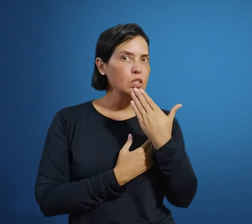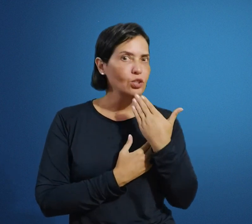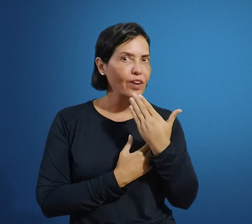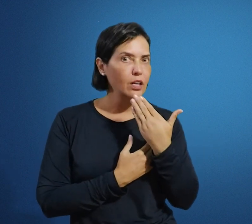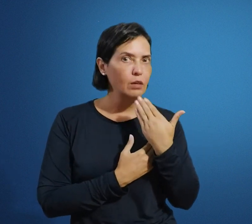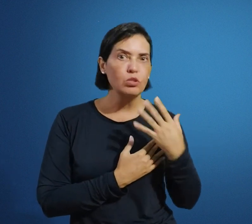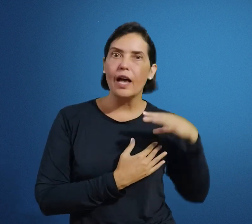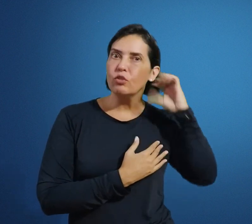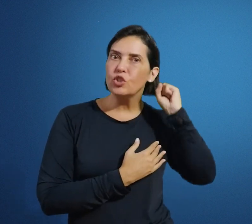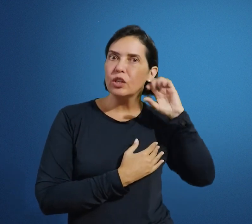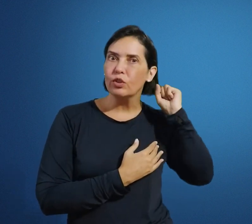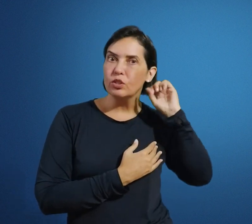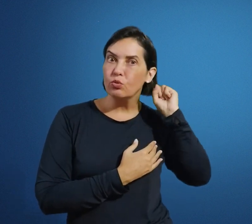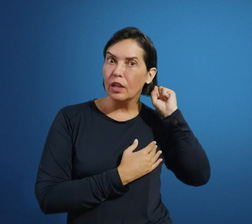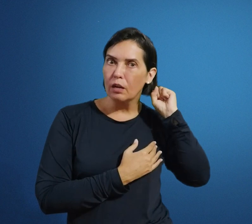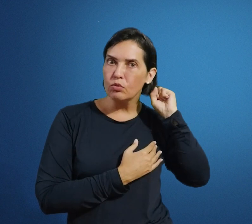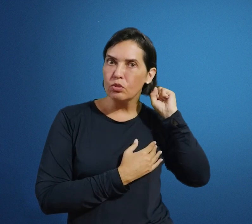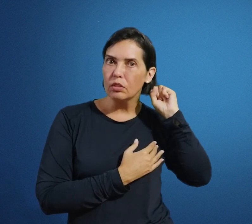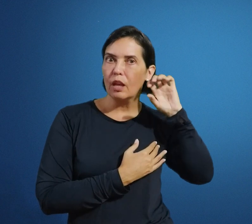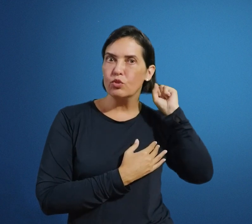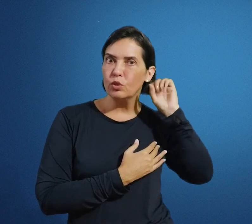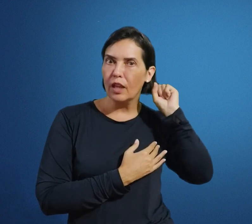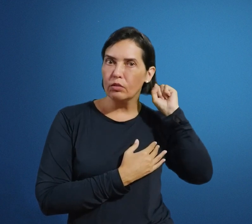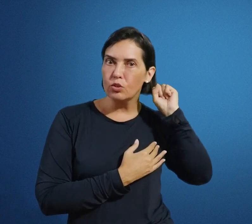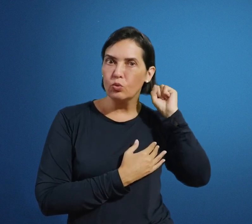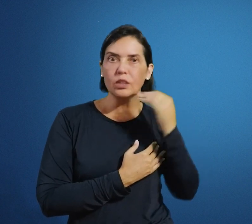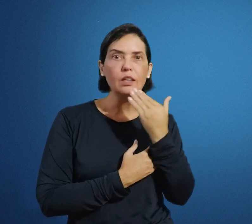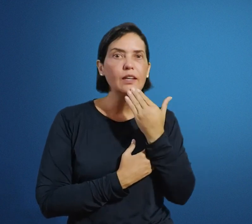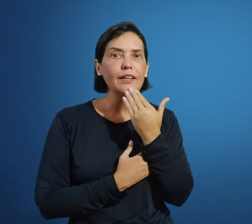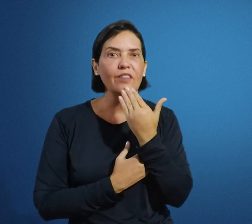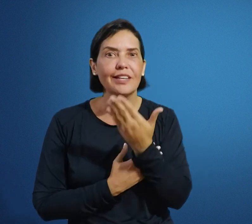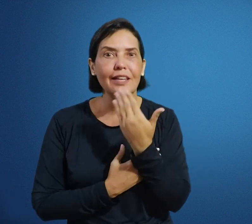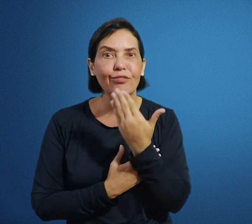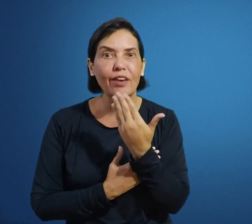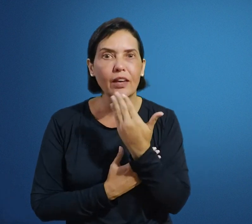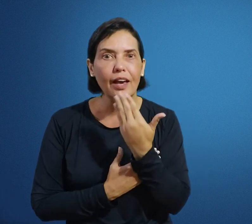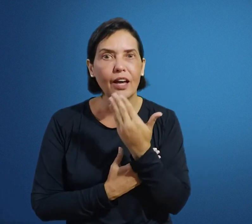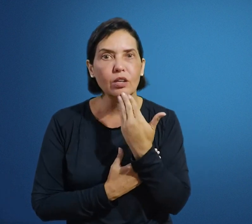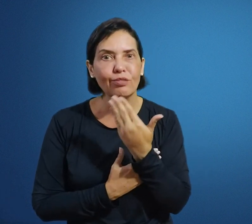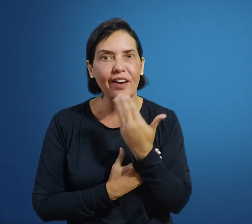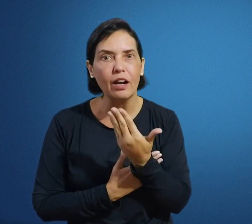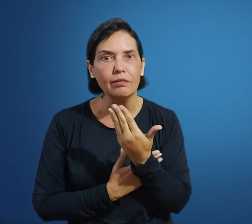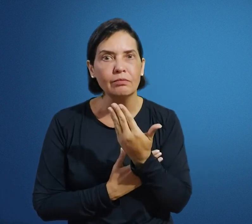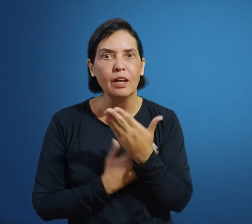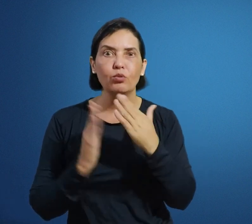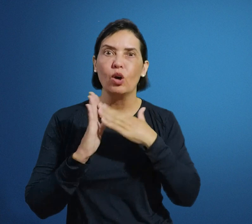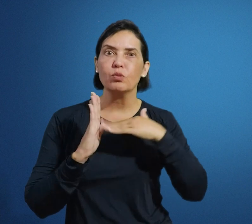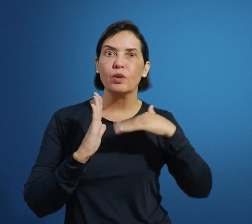seja, falamos, auditivo. Nós escutamos, temos o modelo da escuta e através dele vem a nossa fala, o nosso